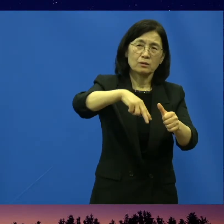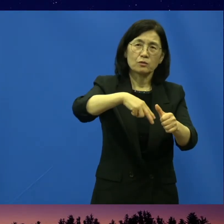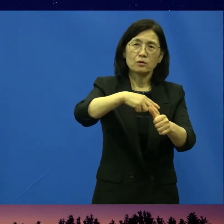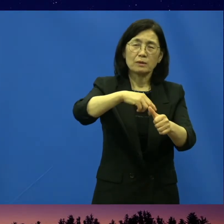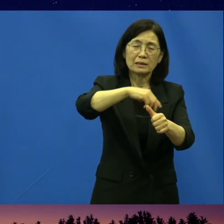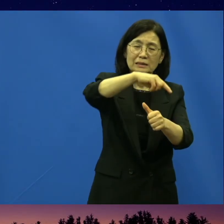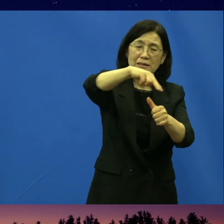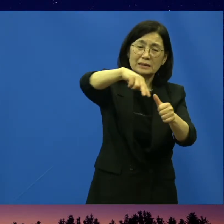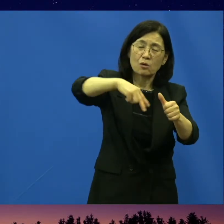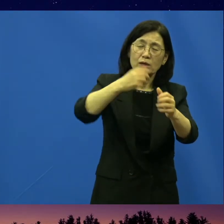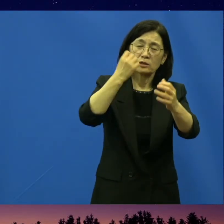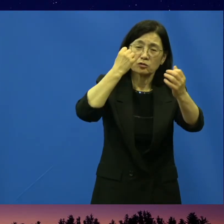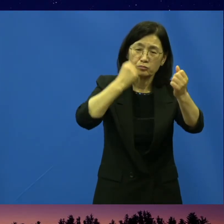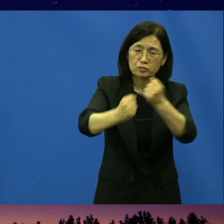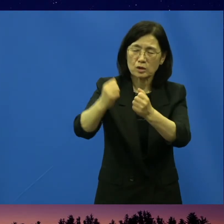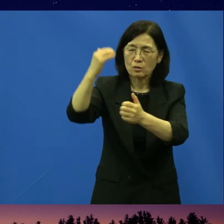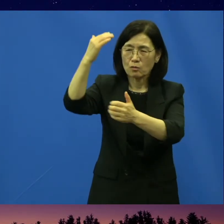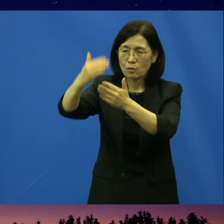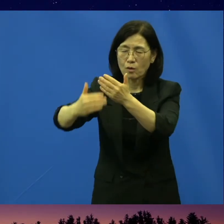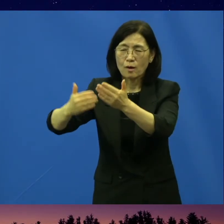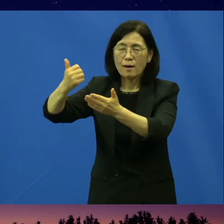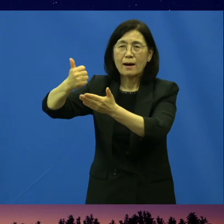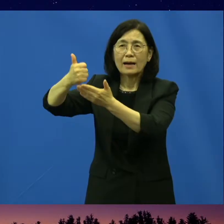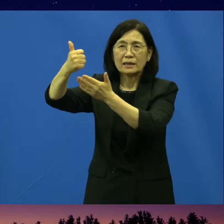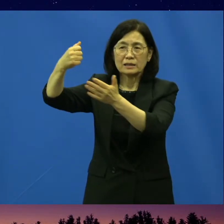죽고 사는 게 하나님의 손에 달려 있다는 거예요.